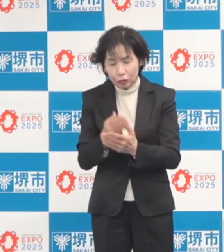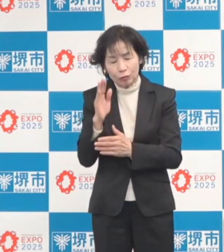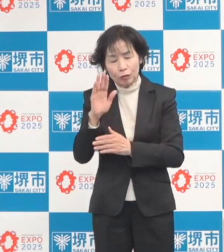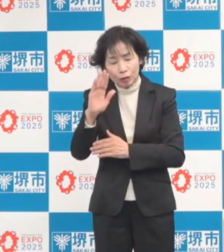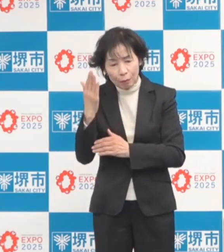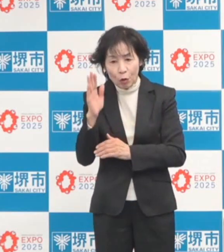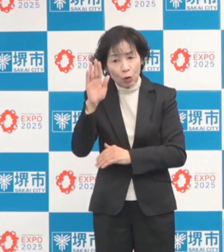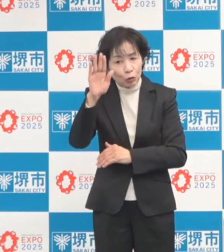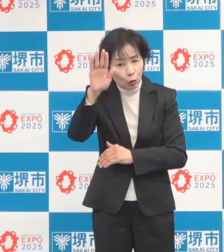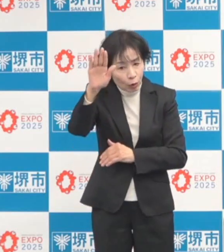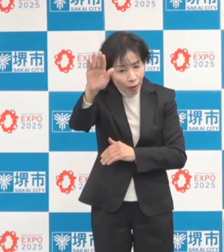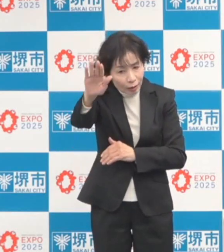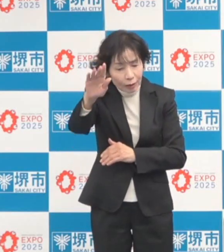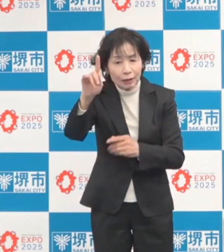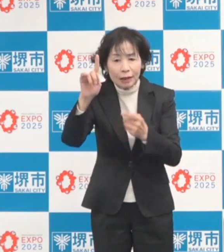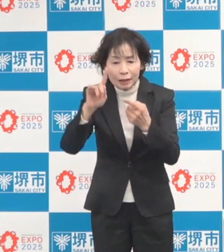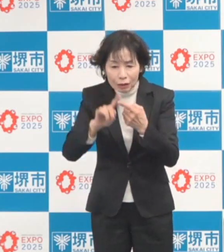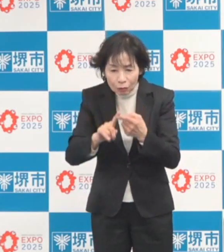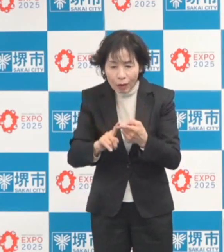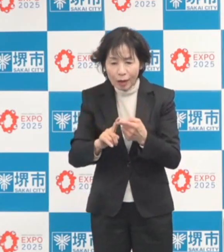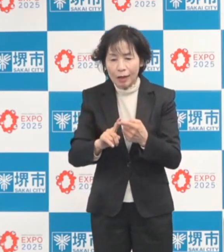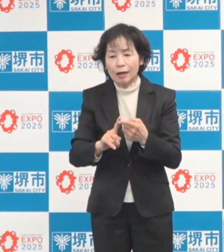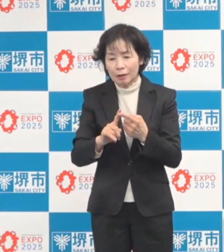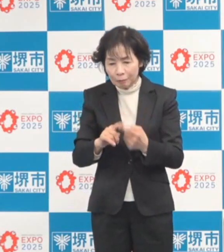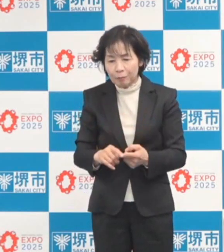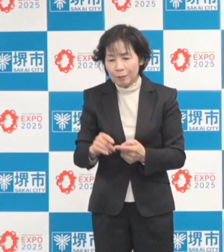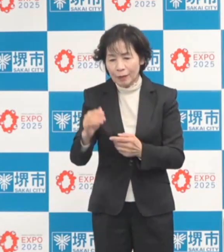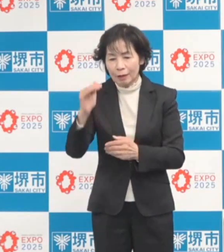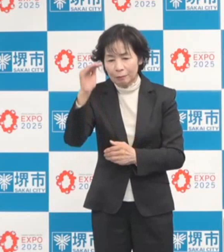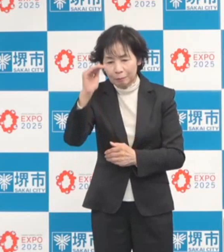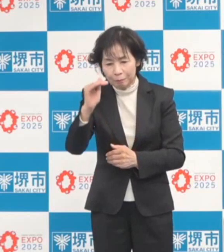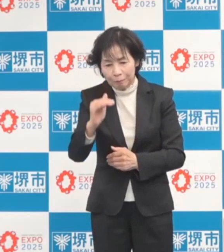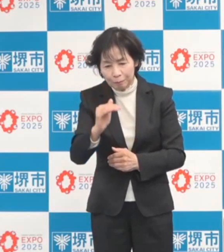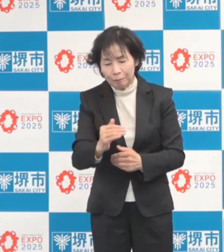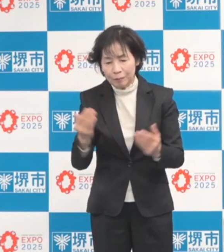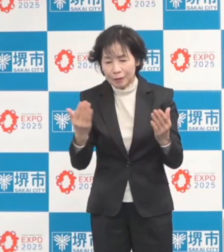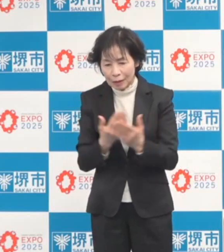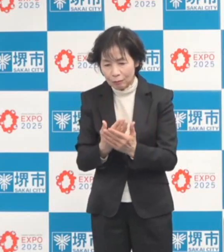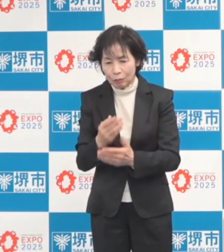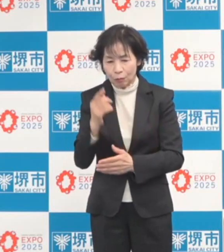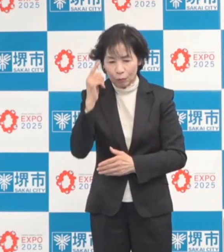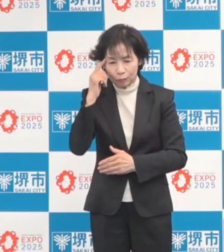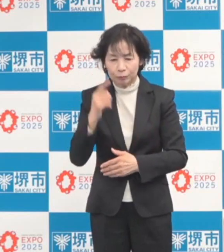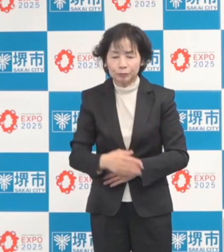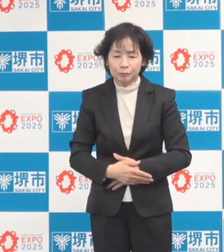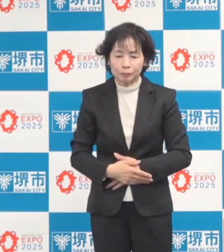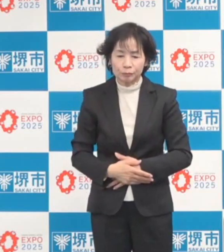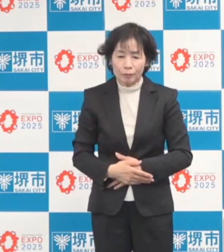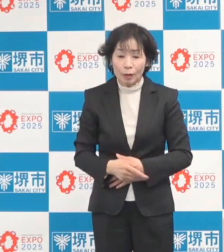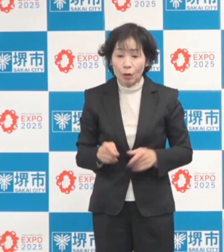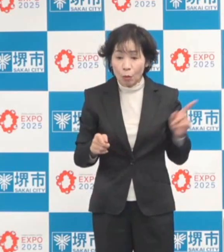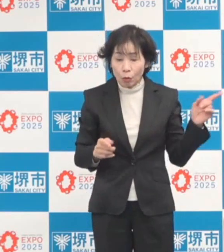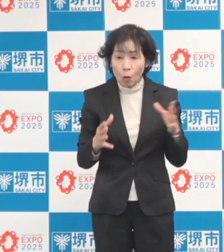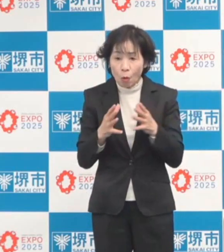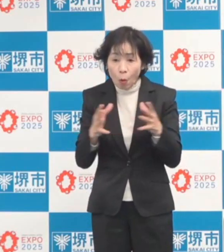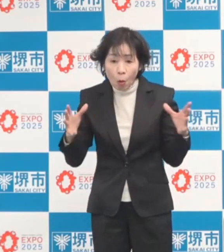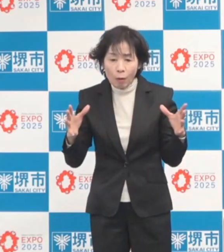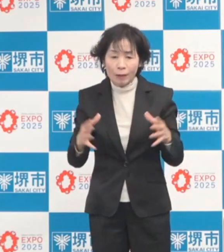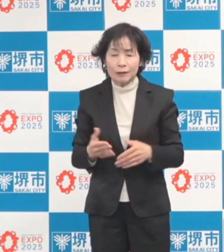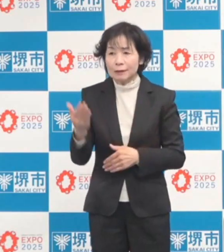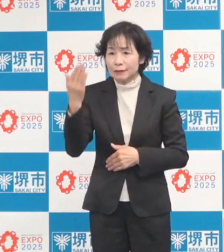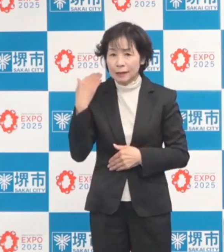は改善傾向で推移をすると見込んでおります。この大幅に